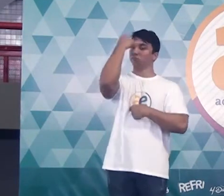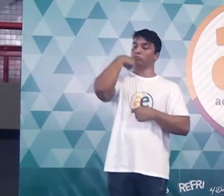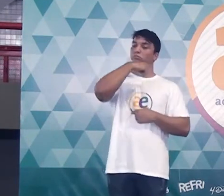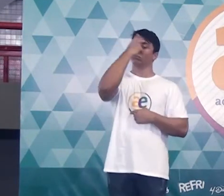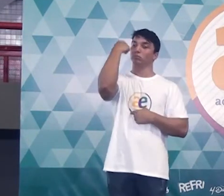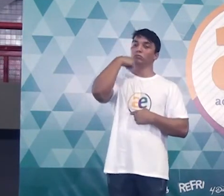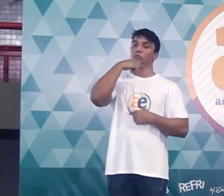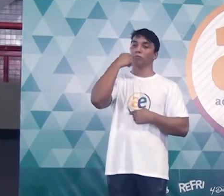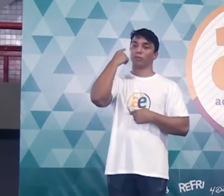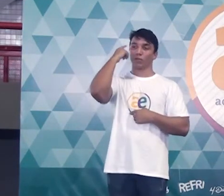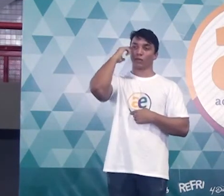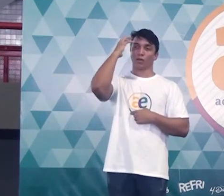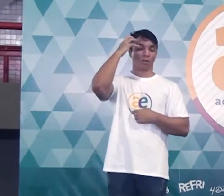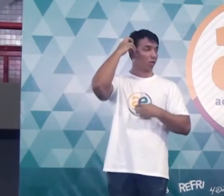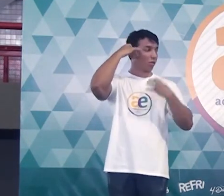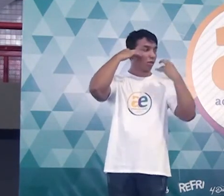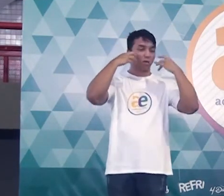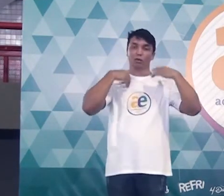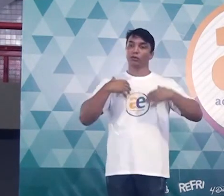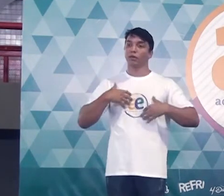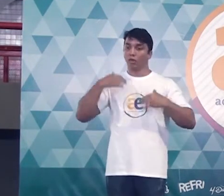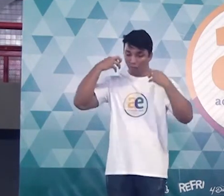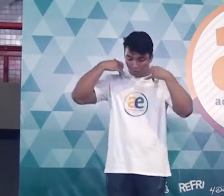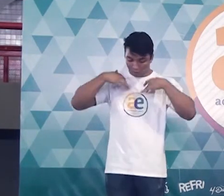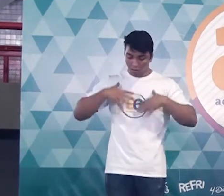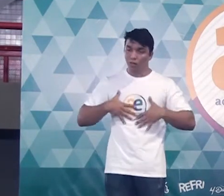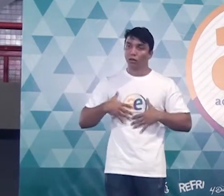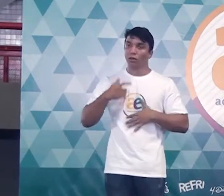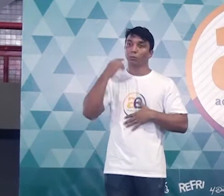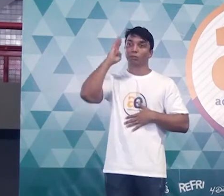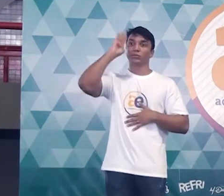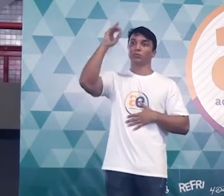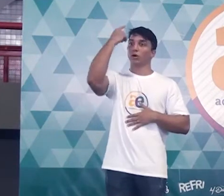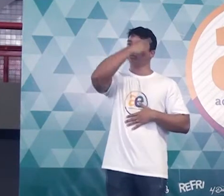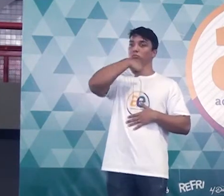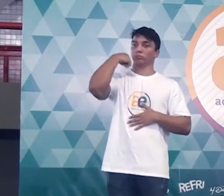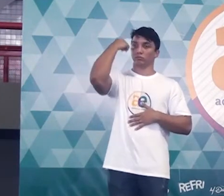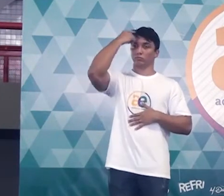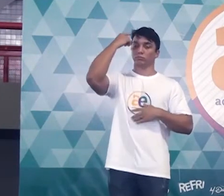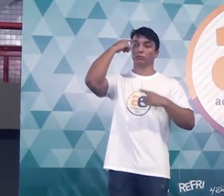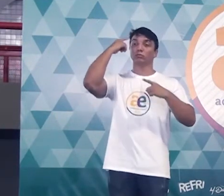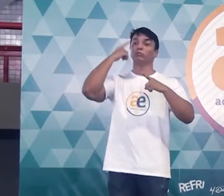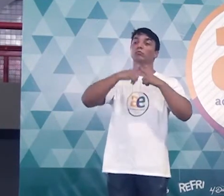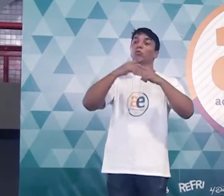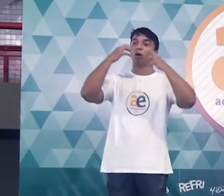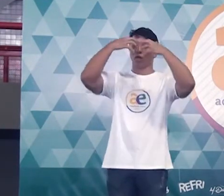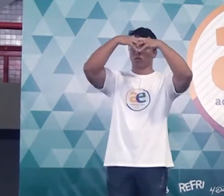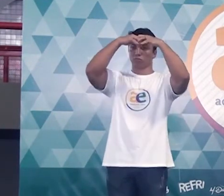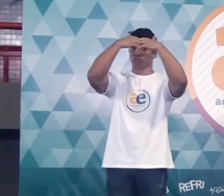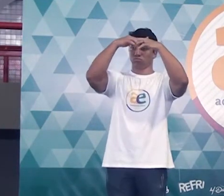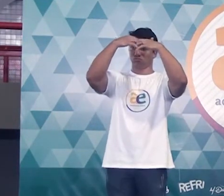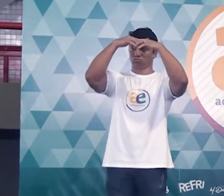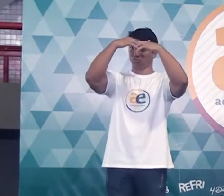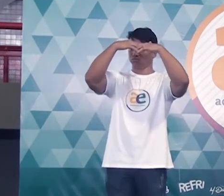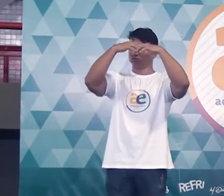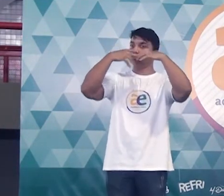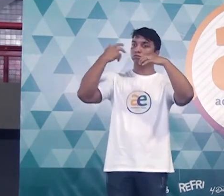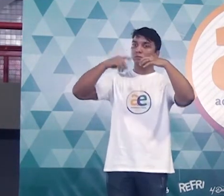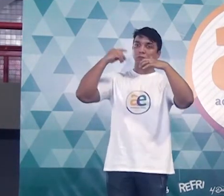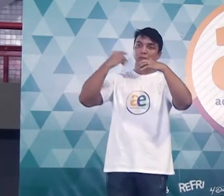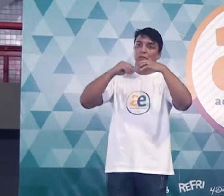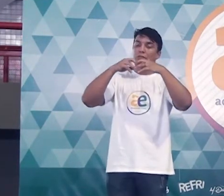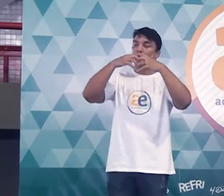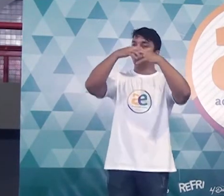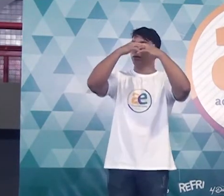Tanto que essa parte aqui está molhada, mas nem tanto quanto eu estou pingando aqui. Mas depende muito de onde ele usa